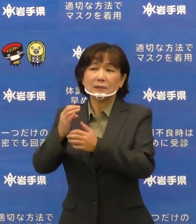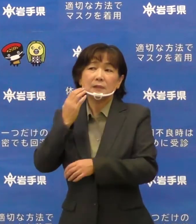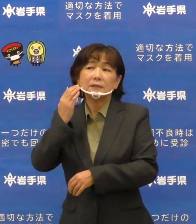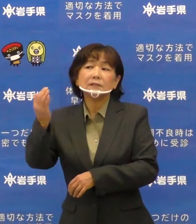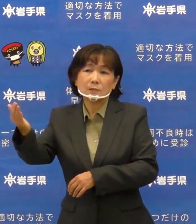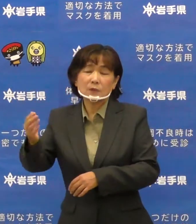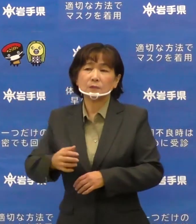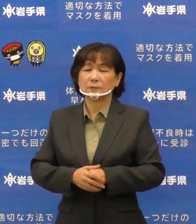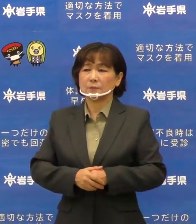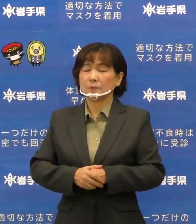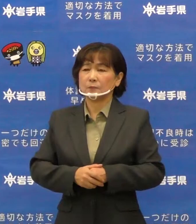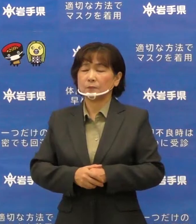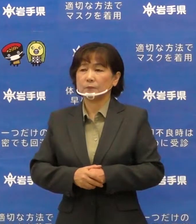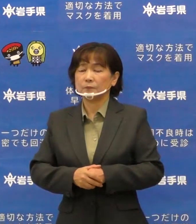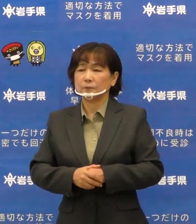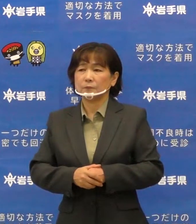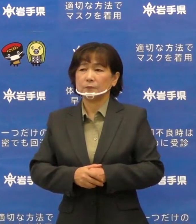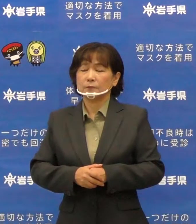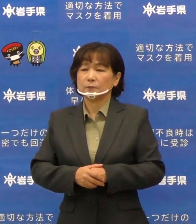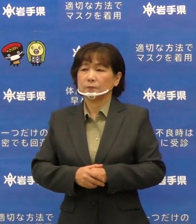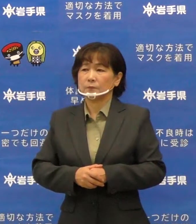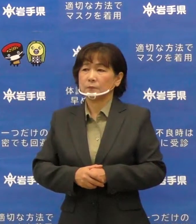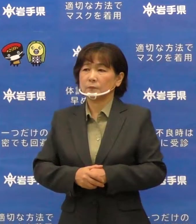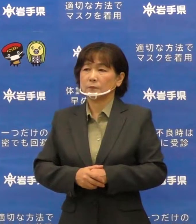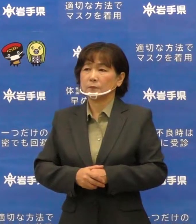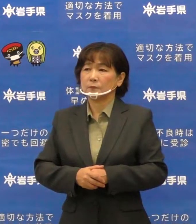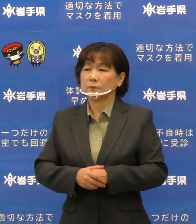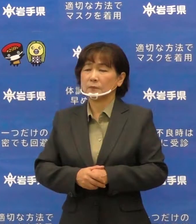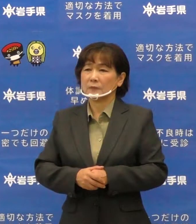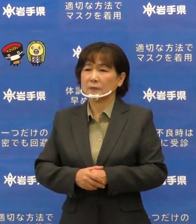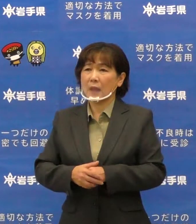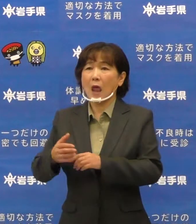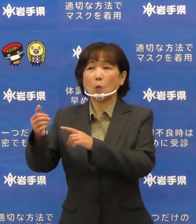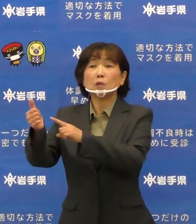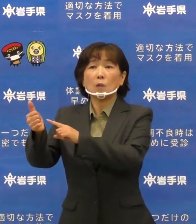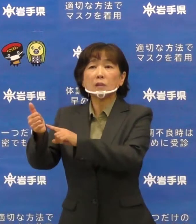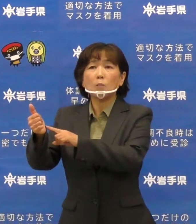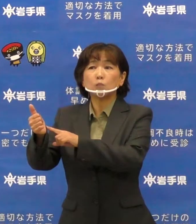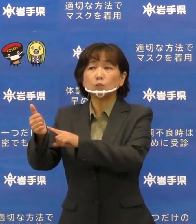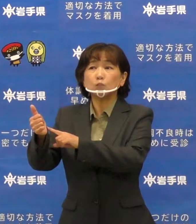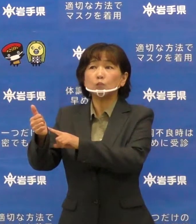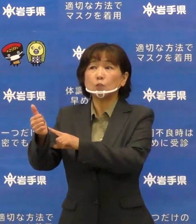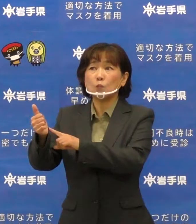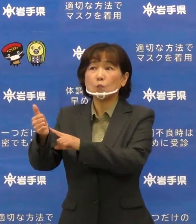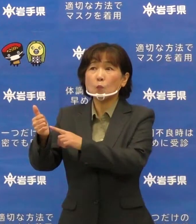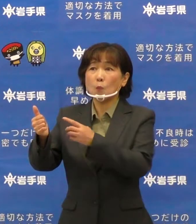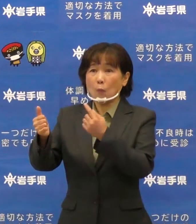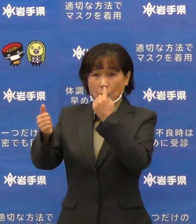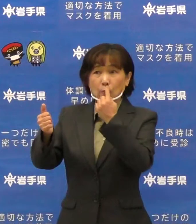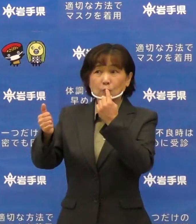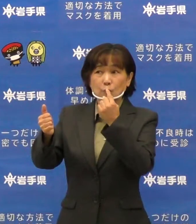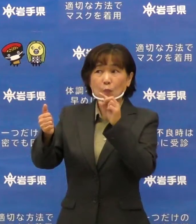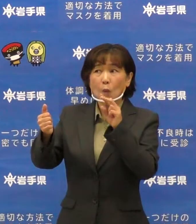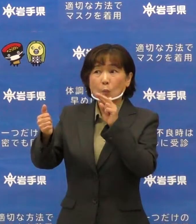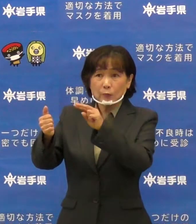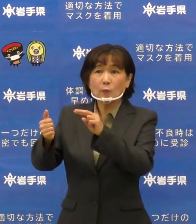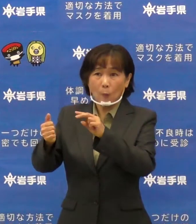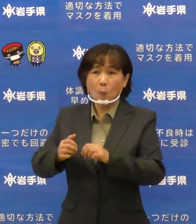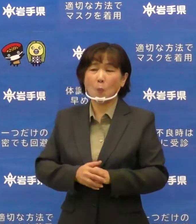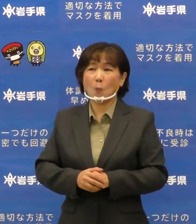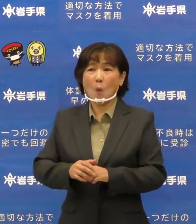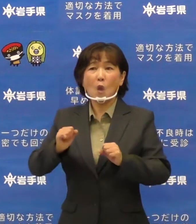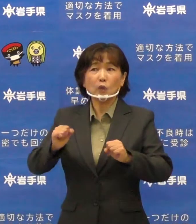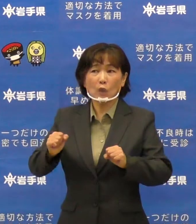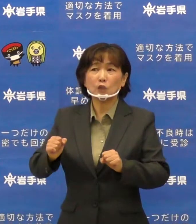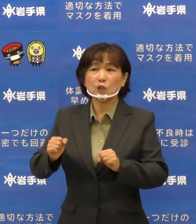材を受けられる機会も増えてきております。とってもお元気であってですね、記者をこう活発するようなお力も健在のように感じております